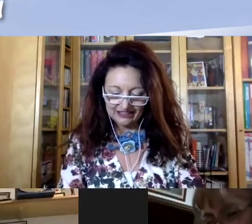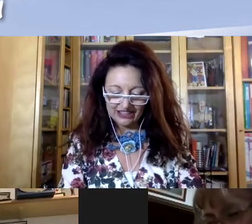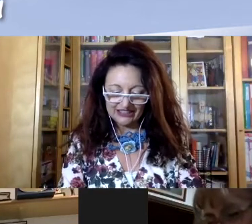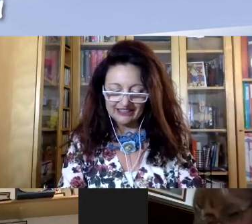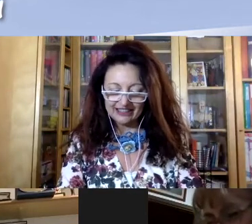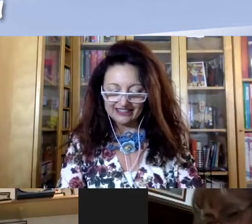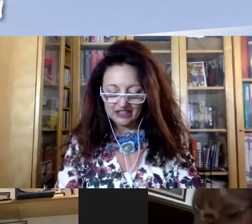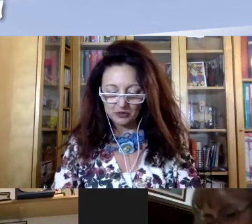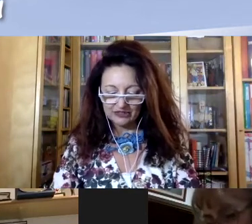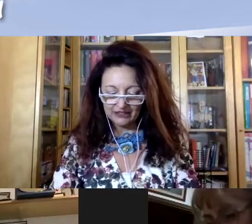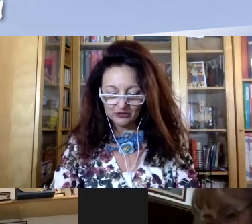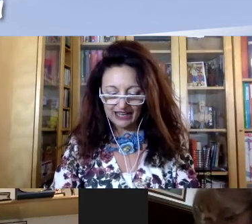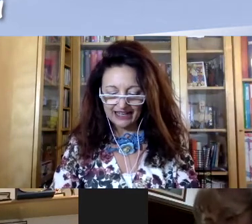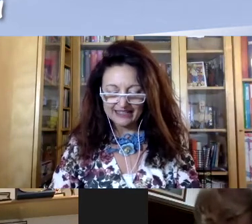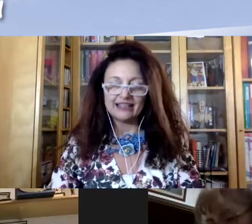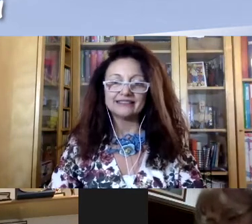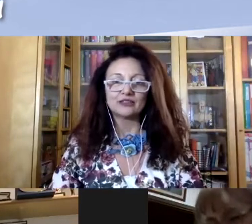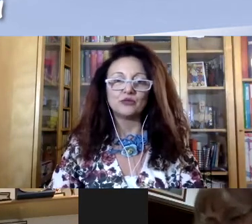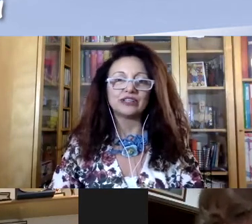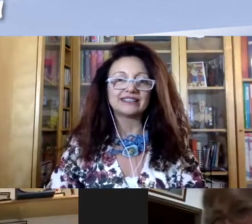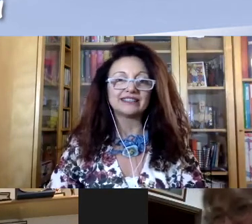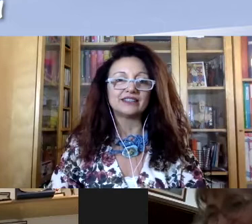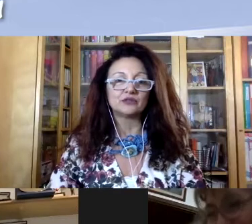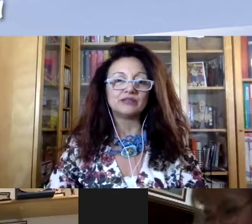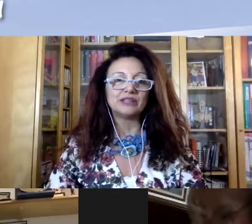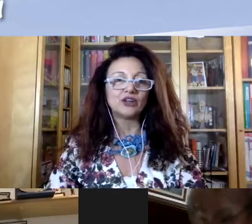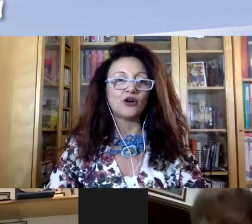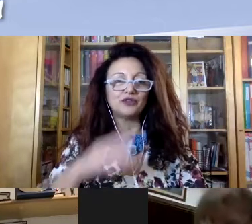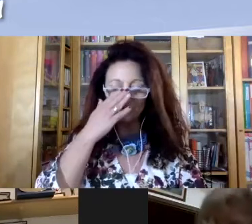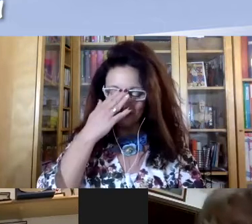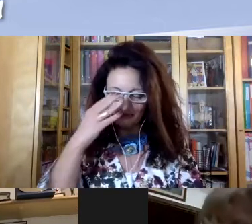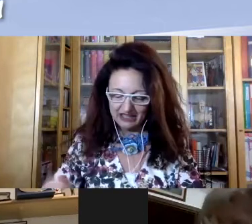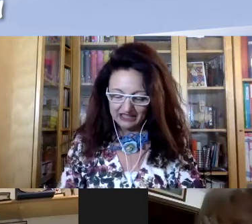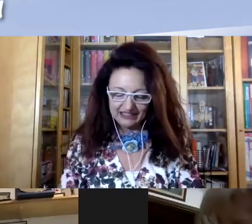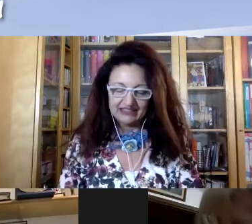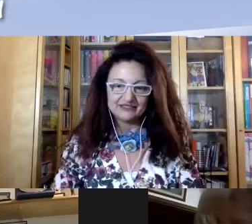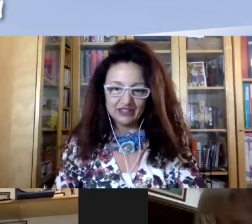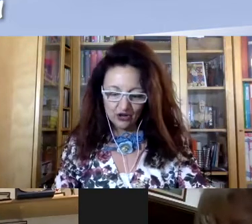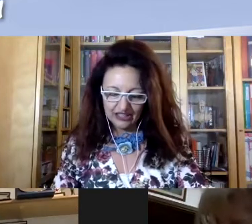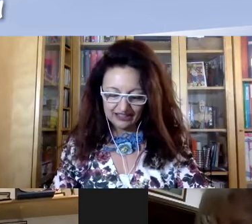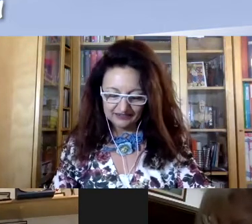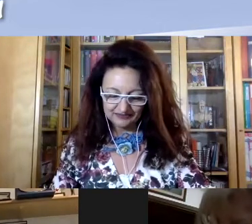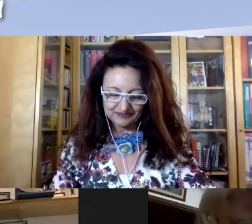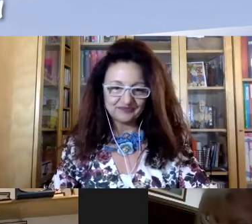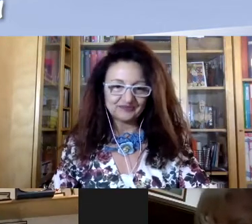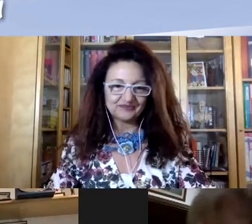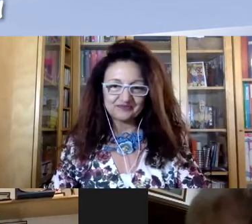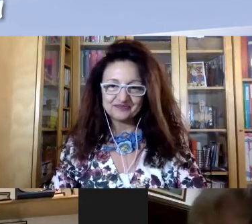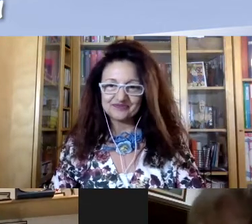Okay. C'è gente che sta smontando casa dai rumori che si sentono dal microfono. Però io sto